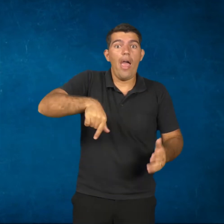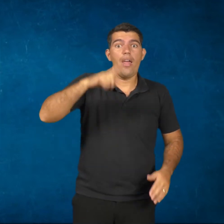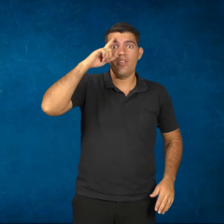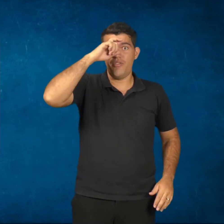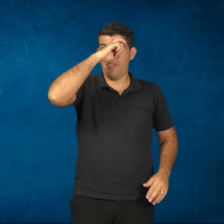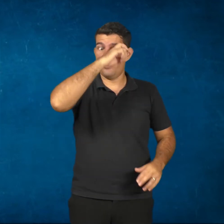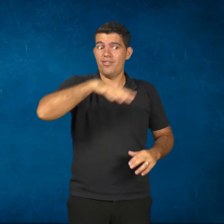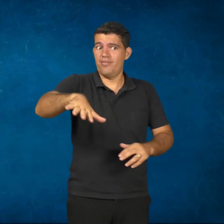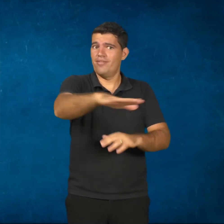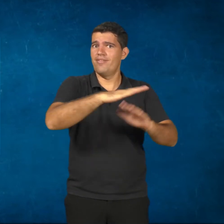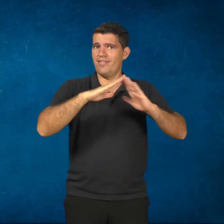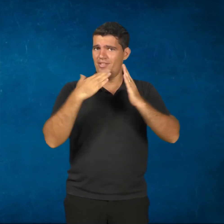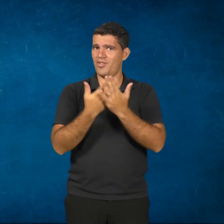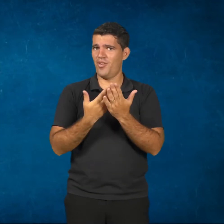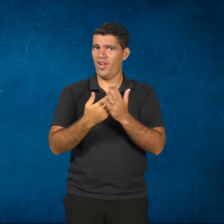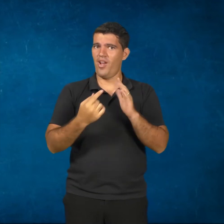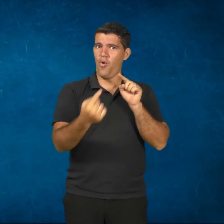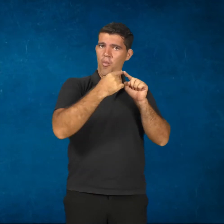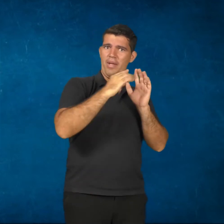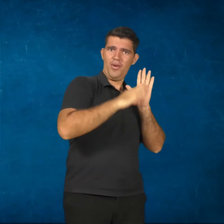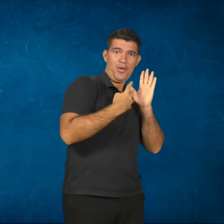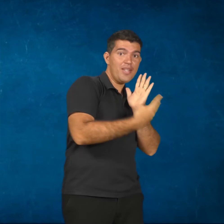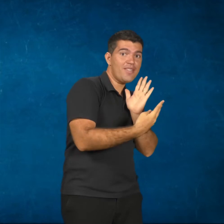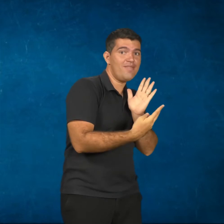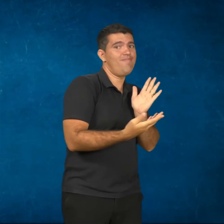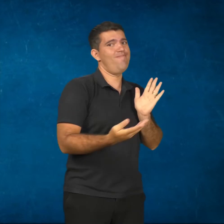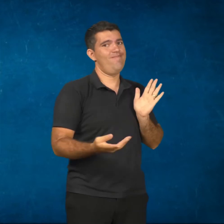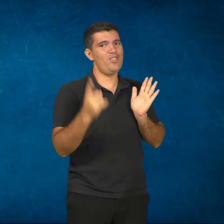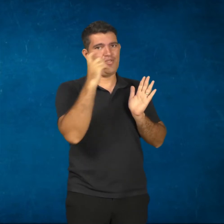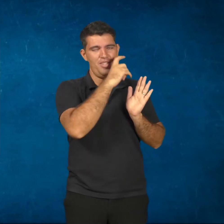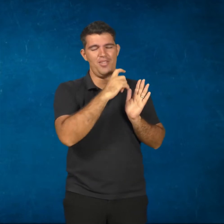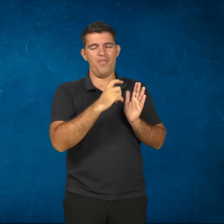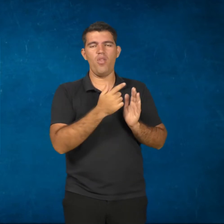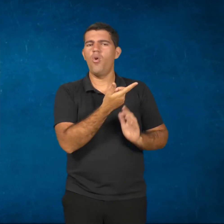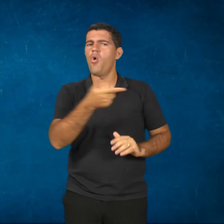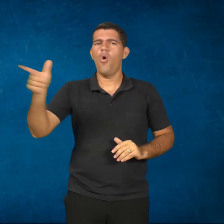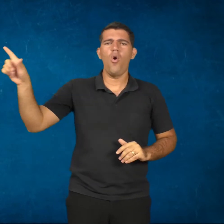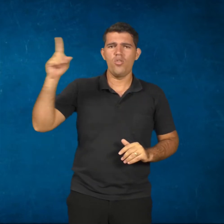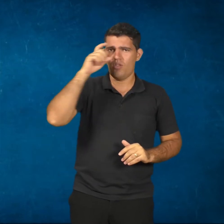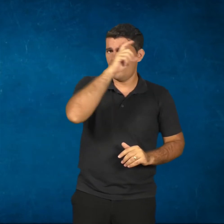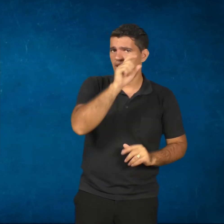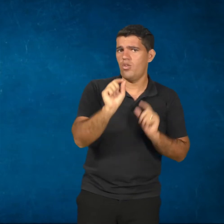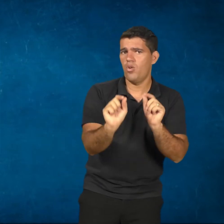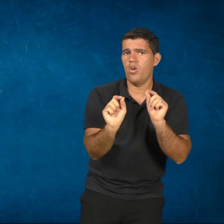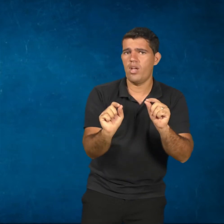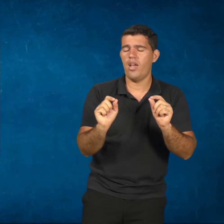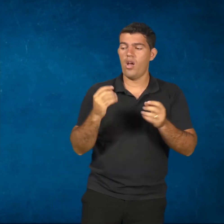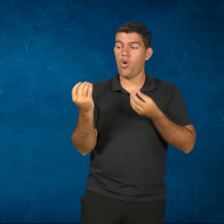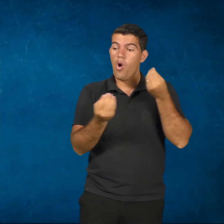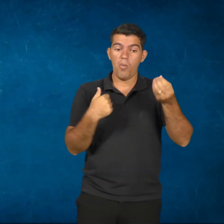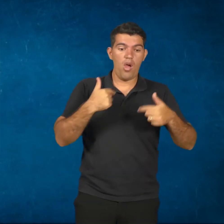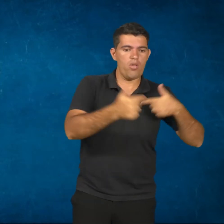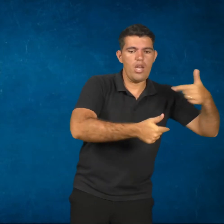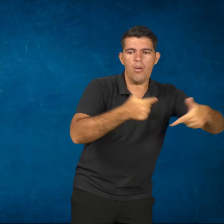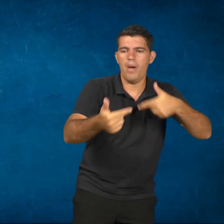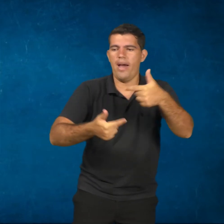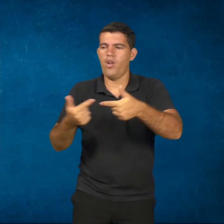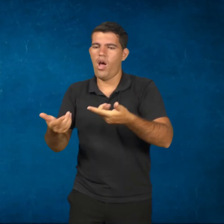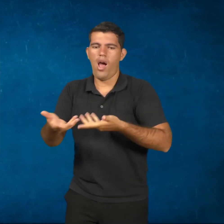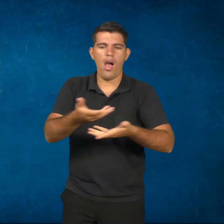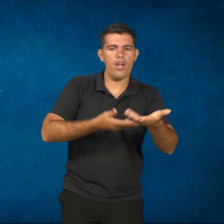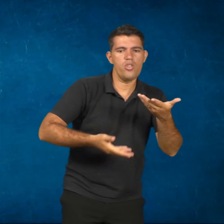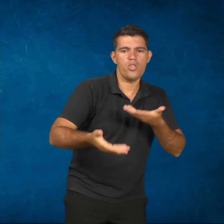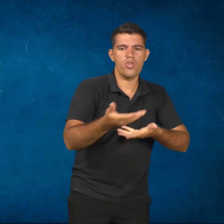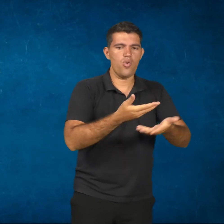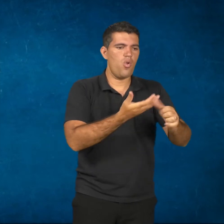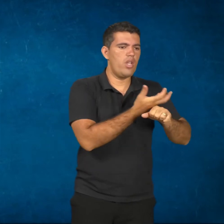desafio para a questão do currículo escolar. Um outro desafio é como trabalhar tentando articular